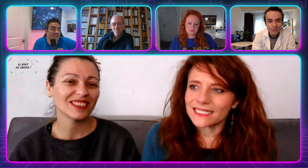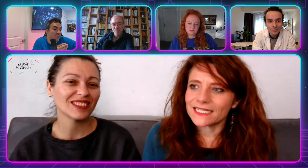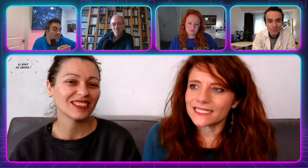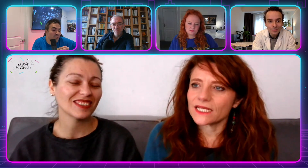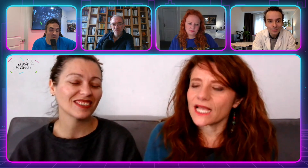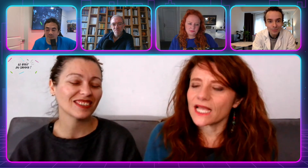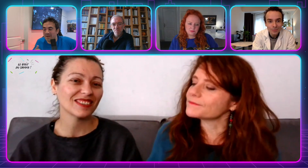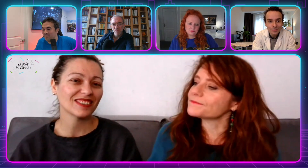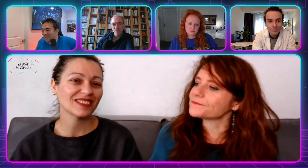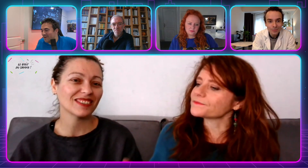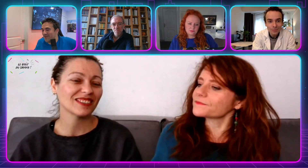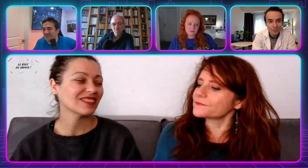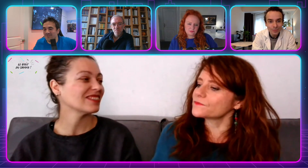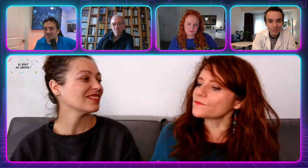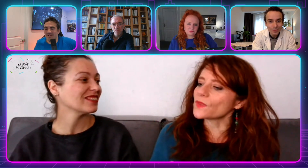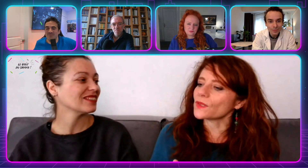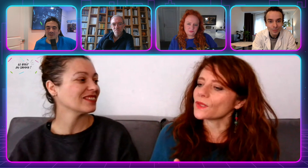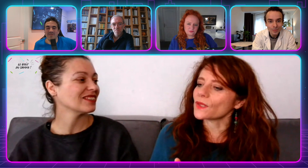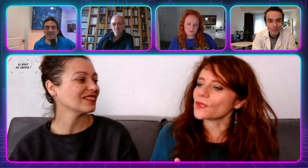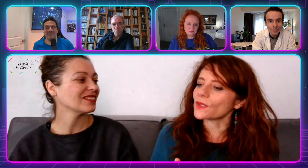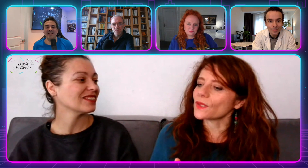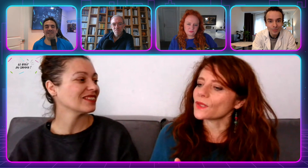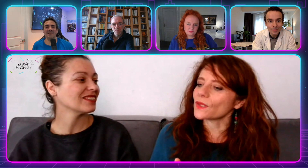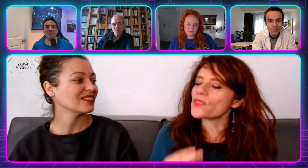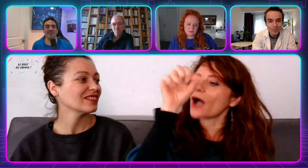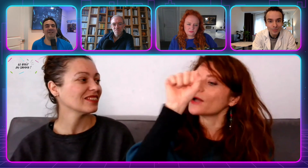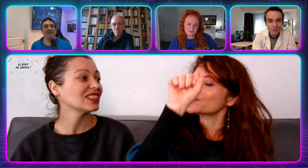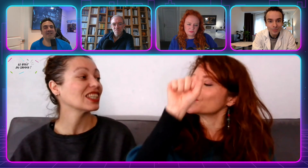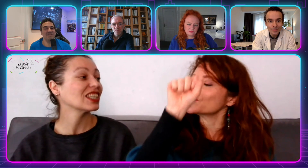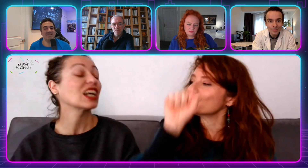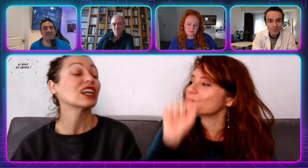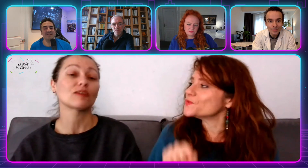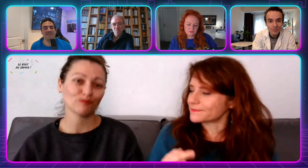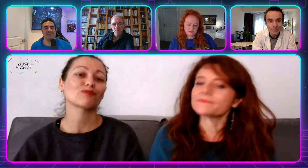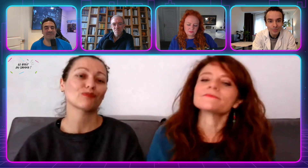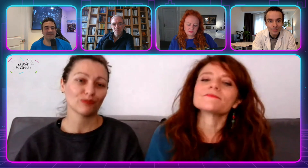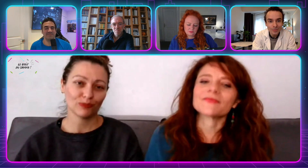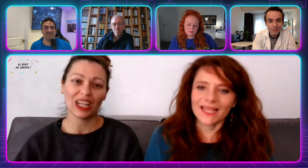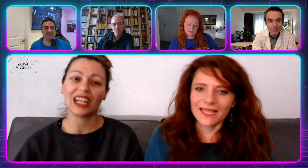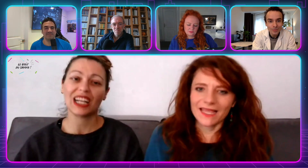tu vois, je sais que les Bretons parlent pas comme les Corses ou comme les Marseillais, il y a ça aussi?